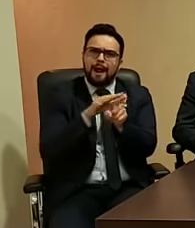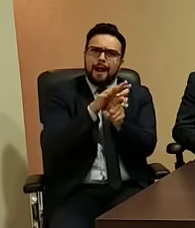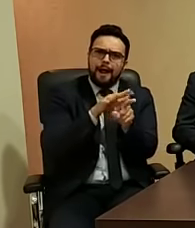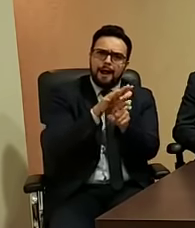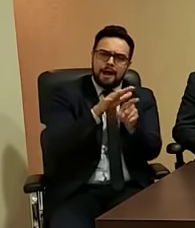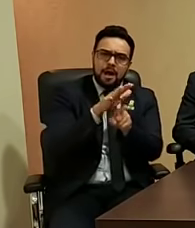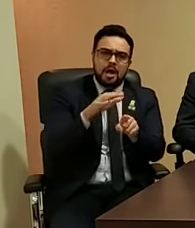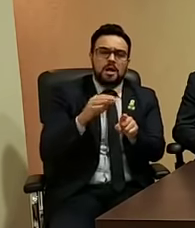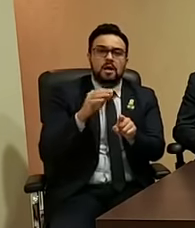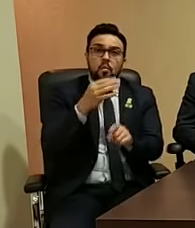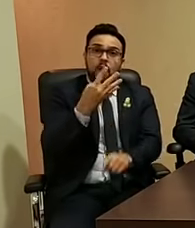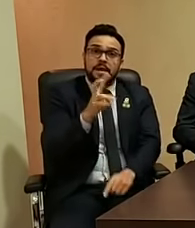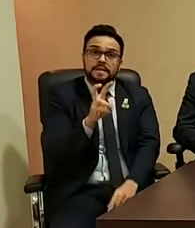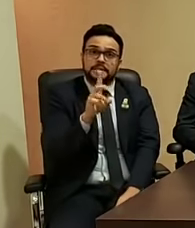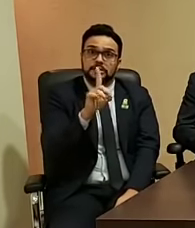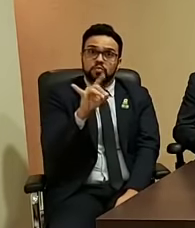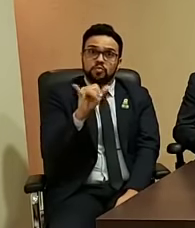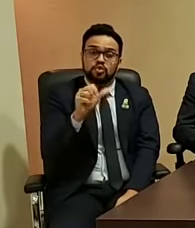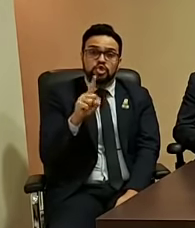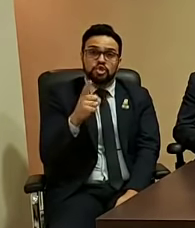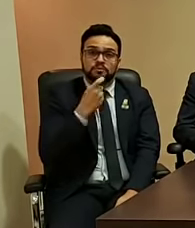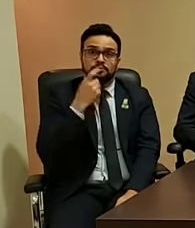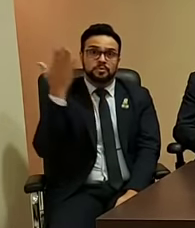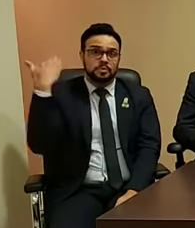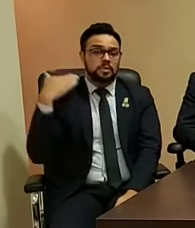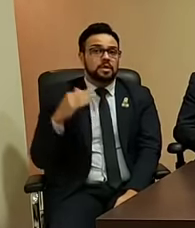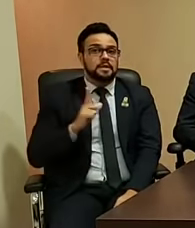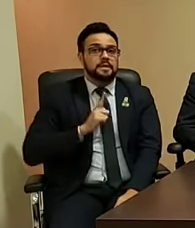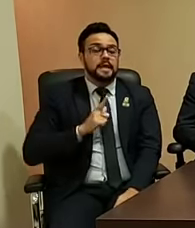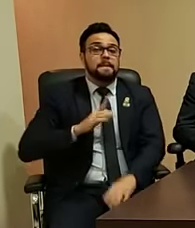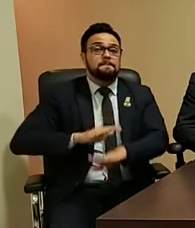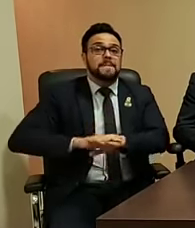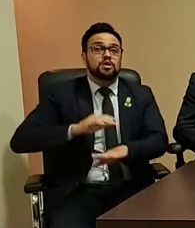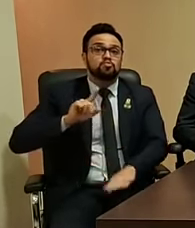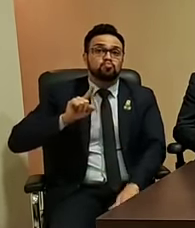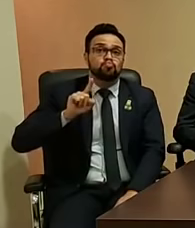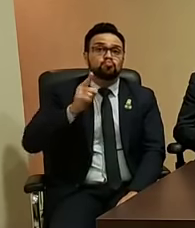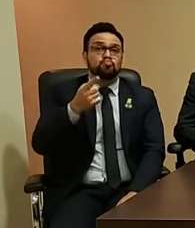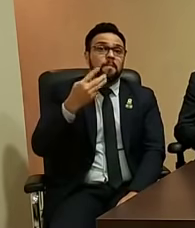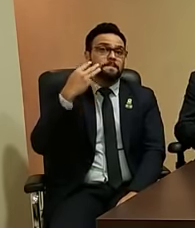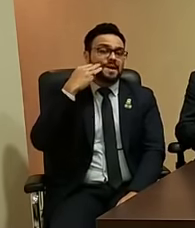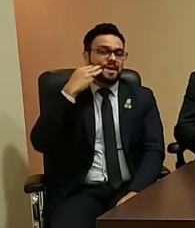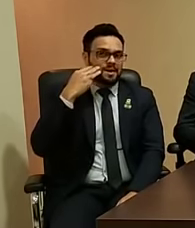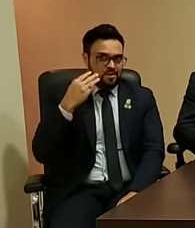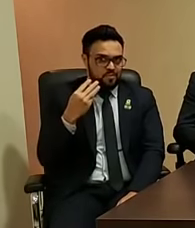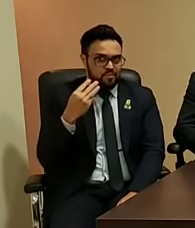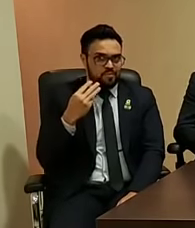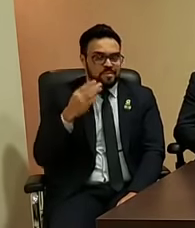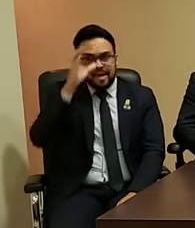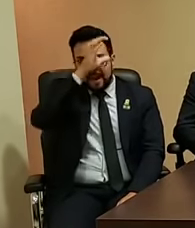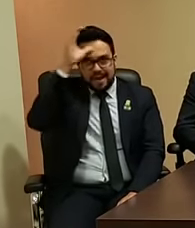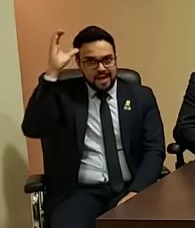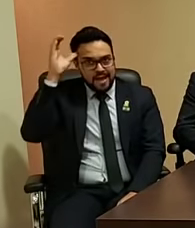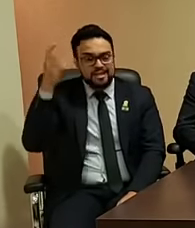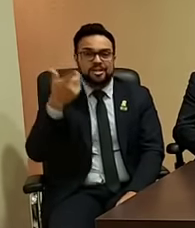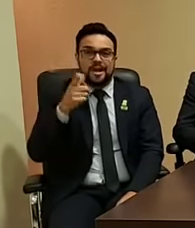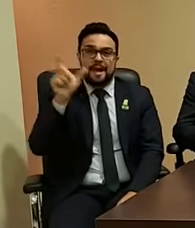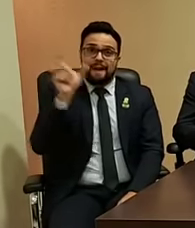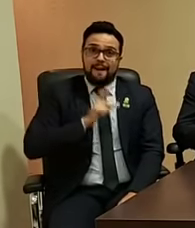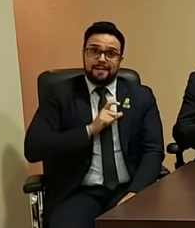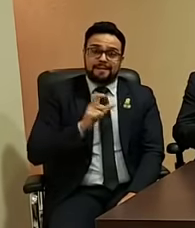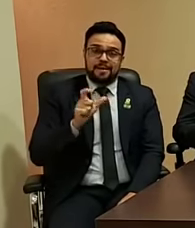últimos 45 dias nós temos mais 1 milhão de clientes entre cartão de